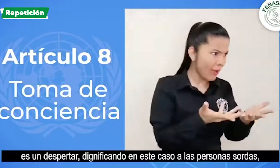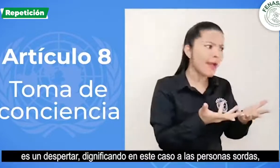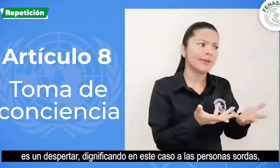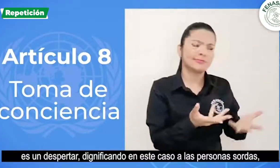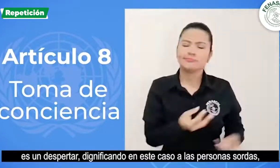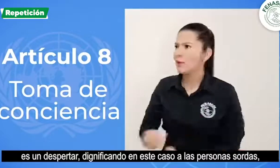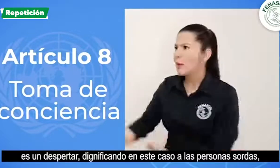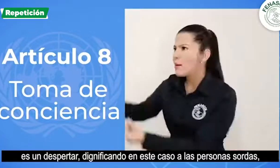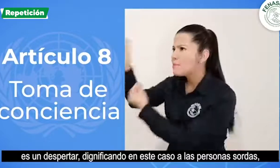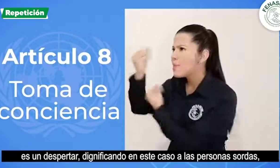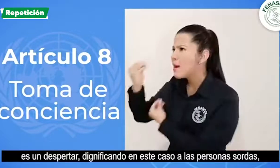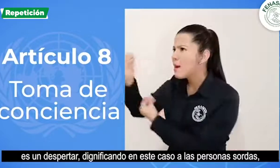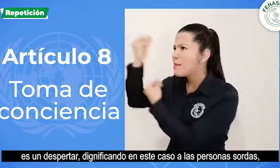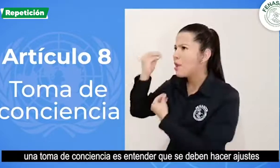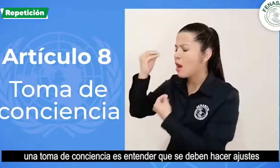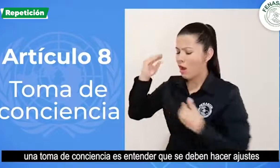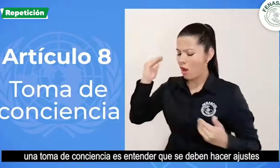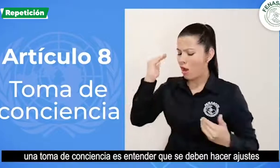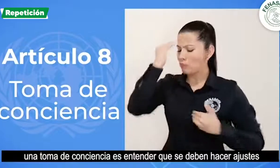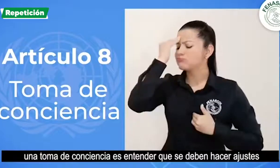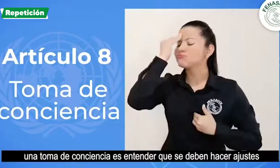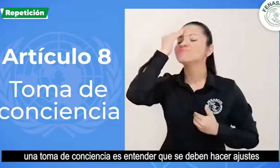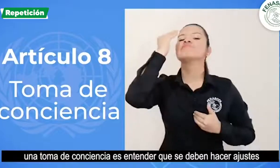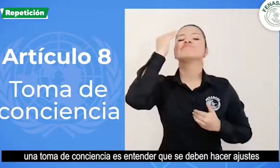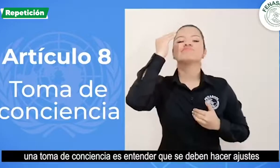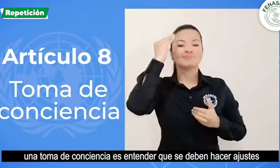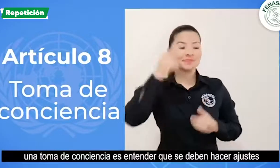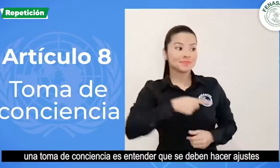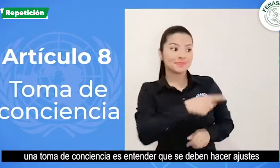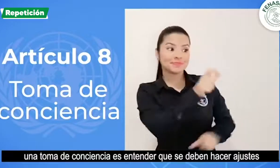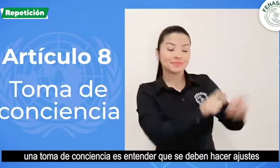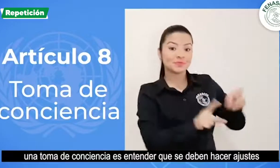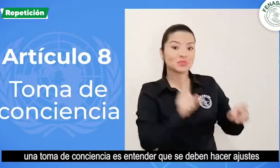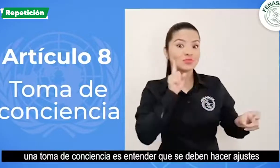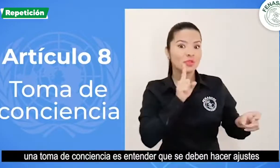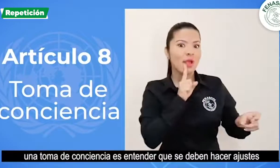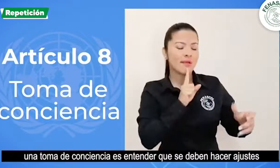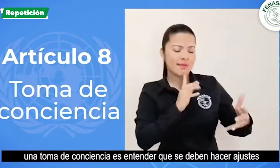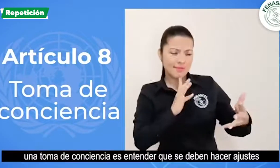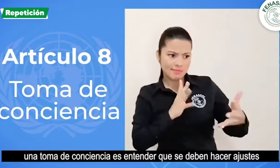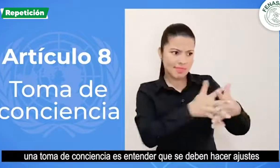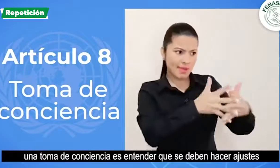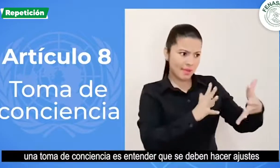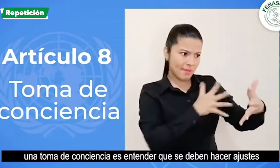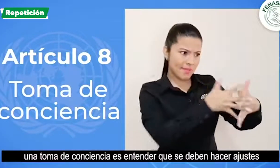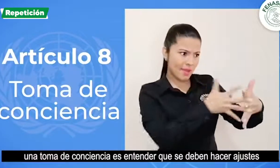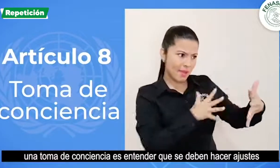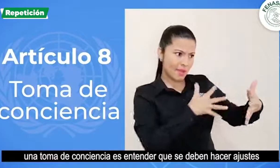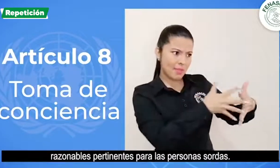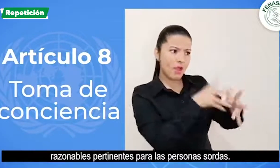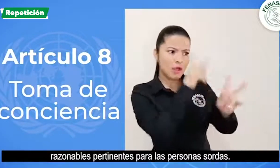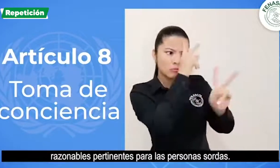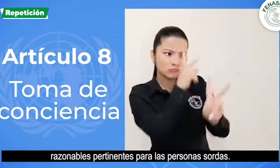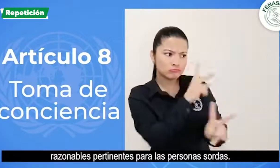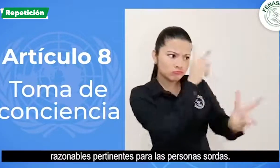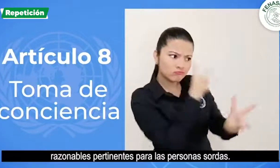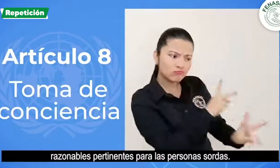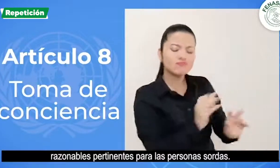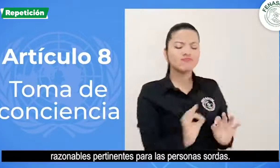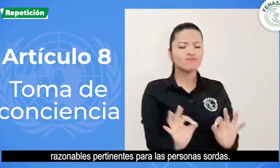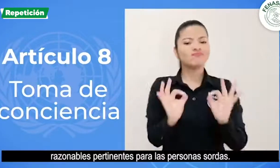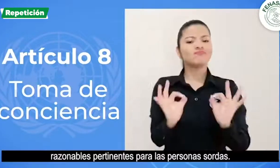las personas sordas Una toma de conciencia Es entender Que se deben hacer Ajustes razonables